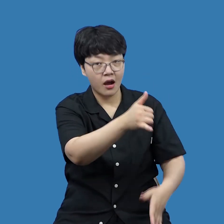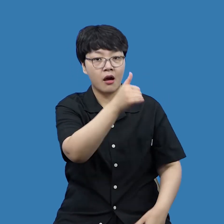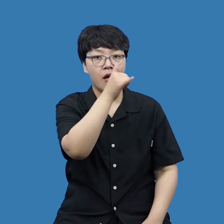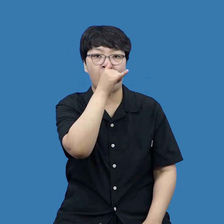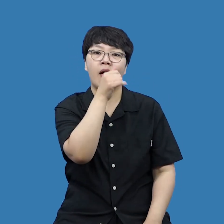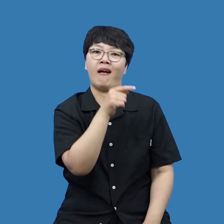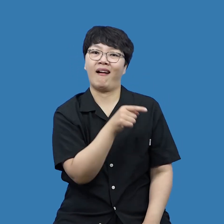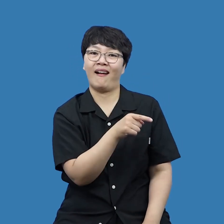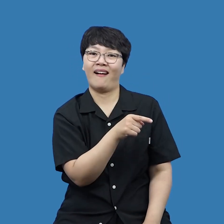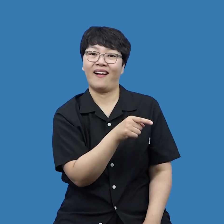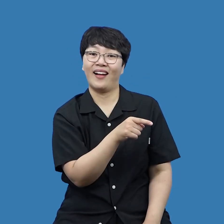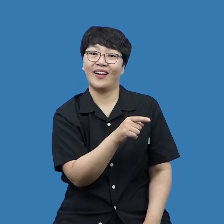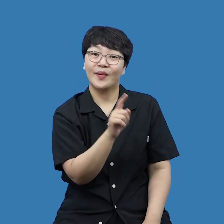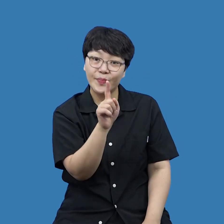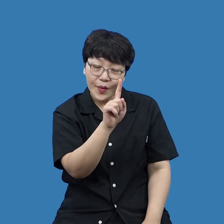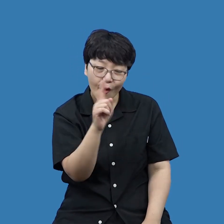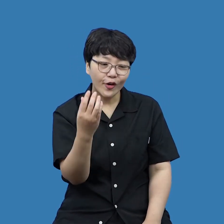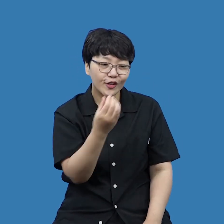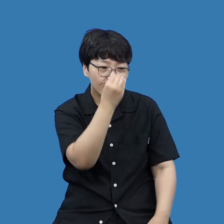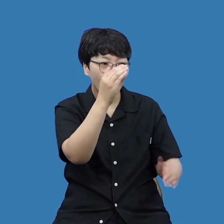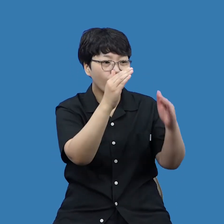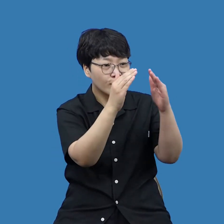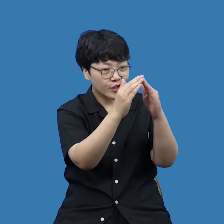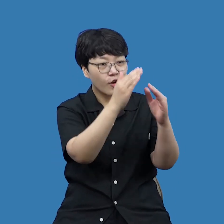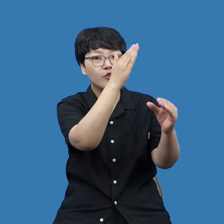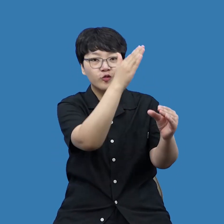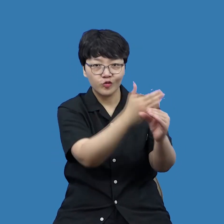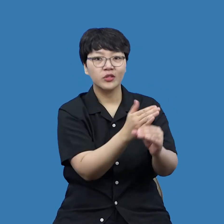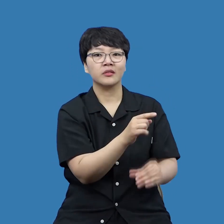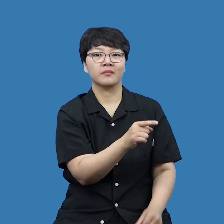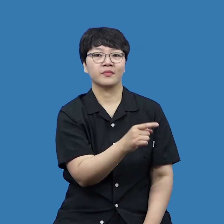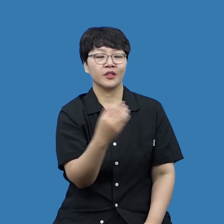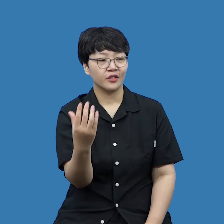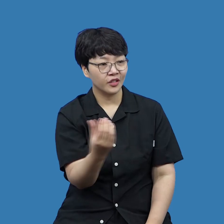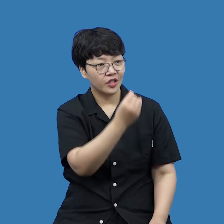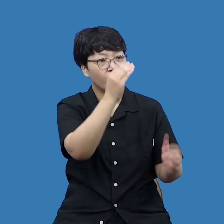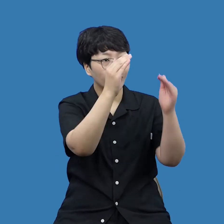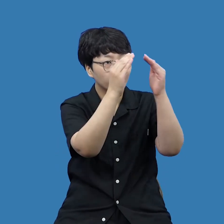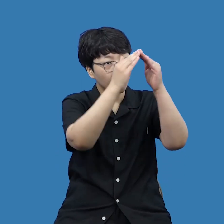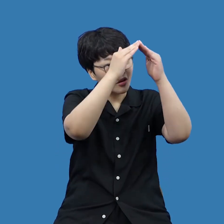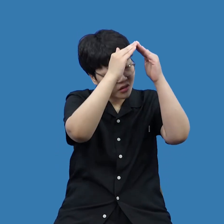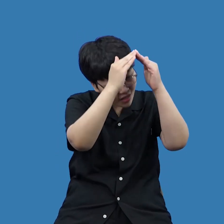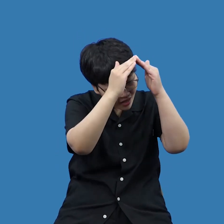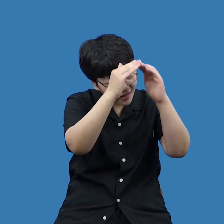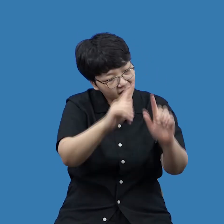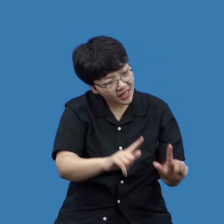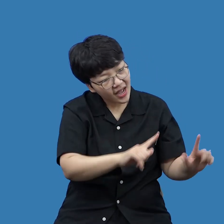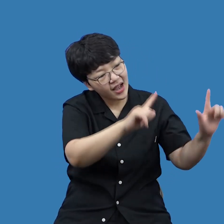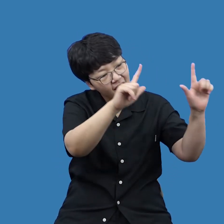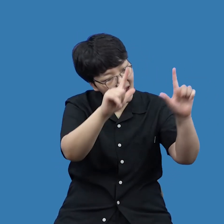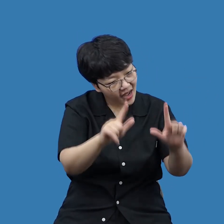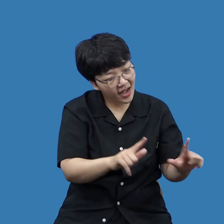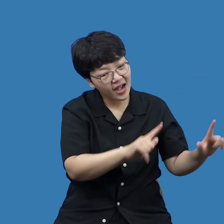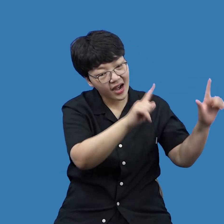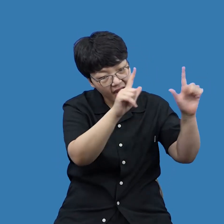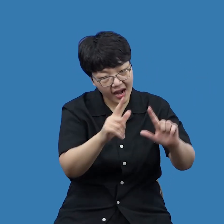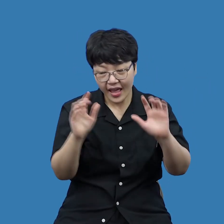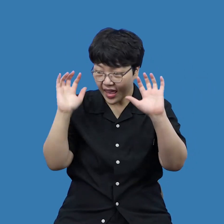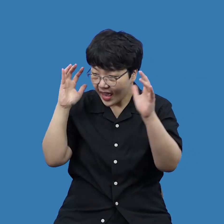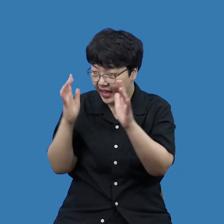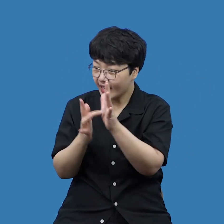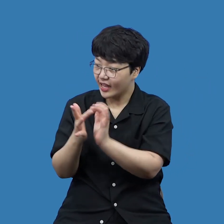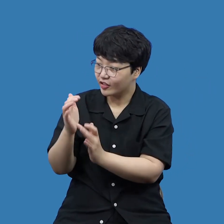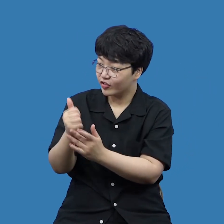자, 안나도 성전을 지키고 섬기는 가운데 아기 예수님 메시아를 만나고 축복의